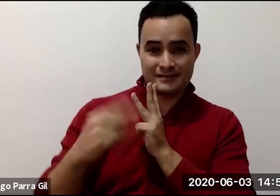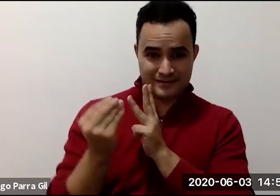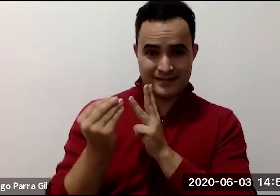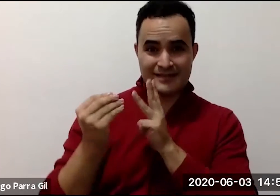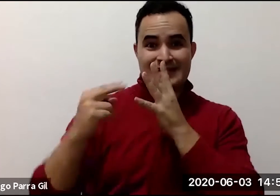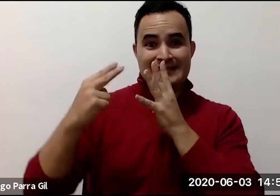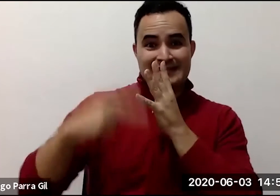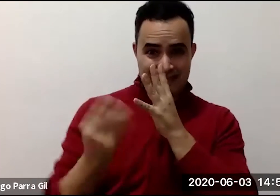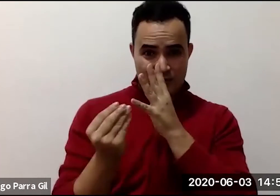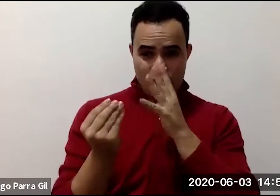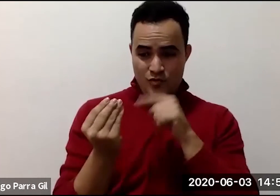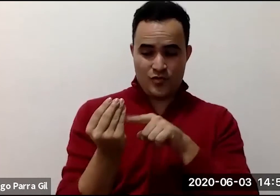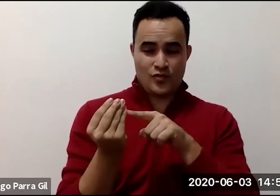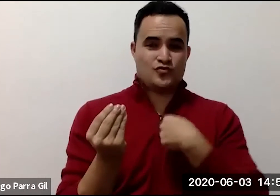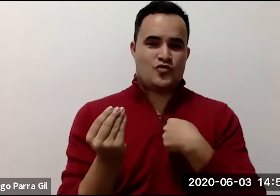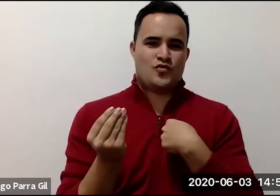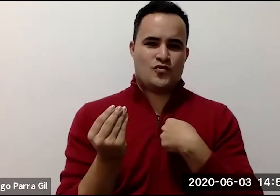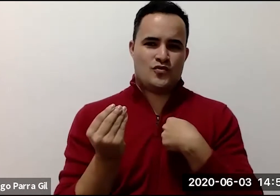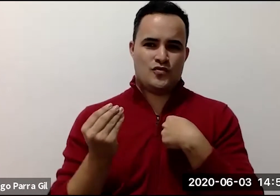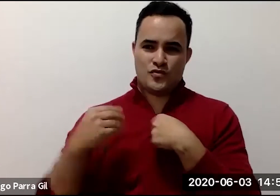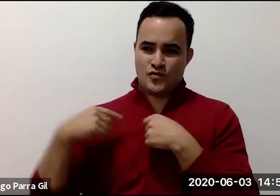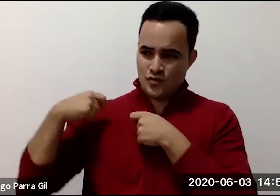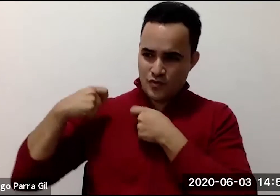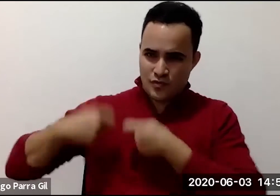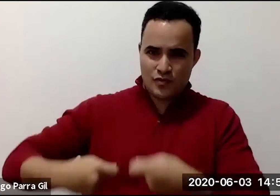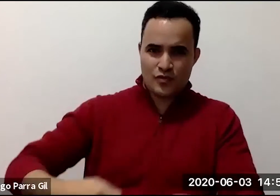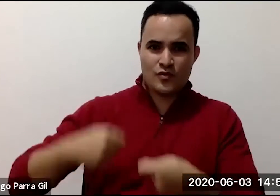que ha perpetuado la enfermedad.